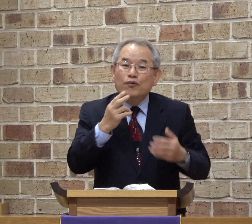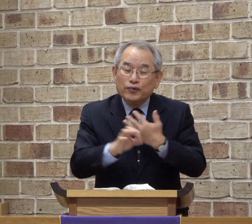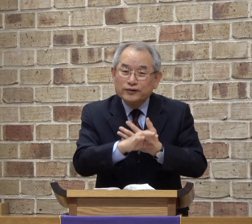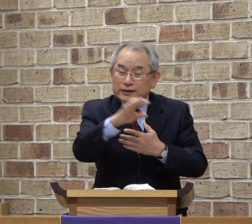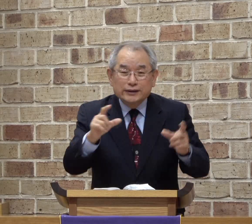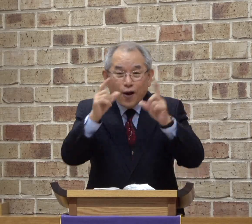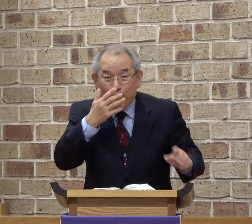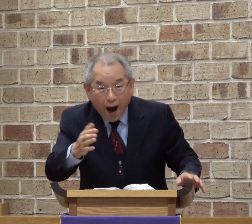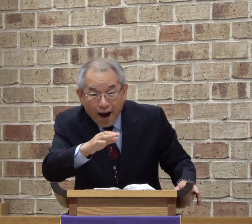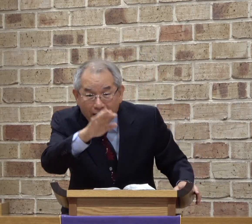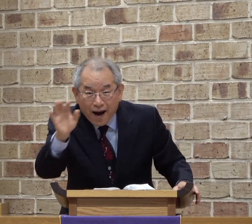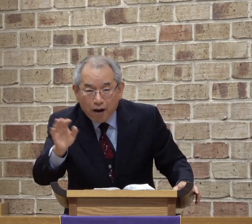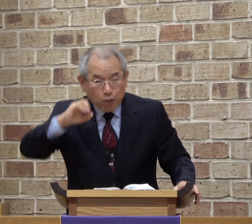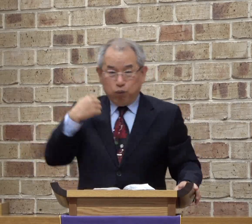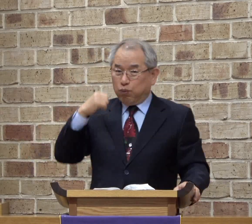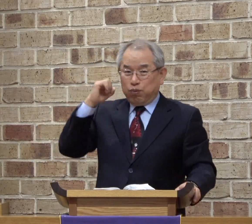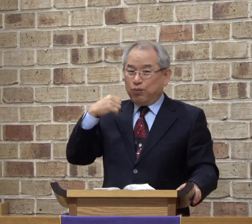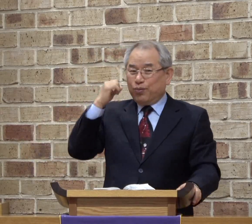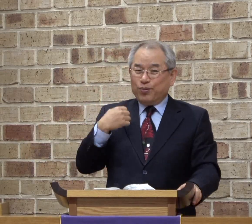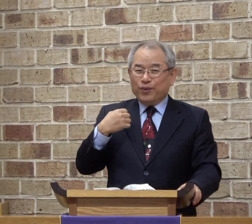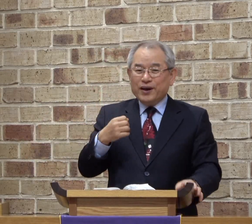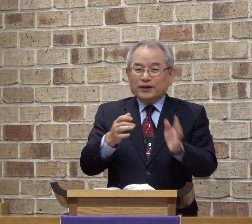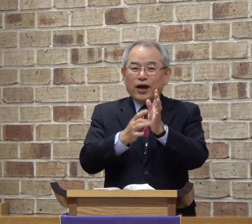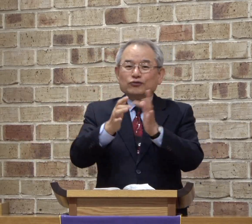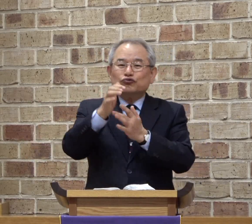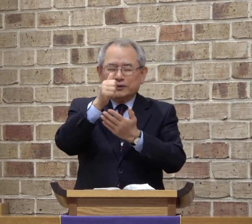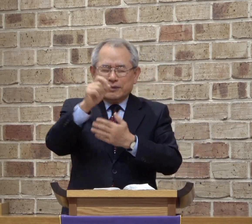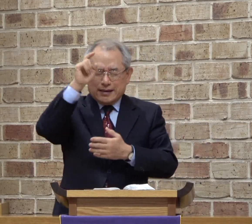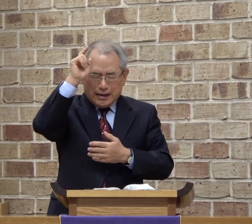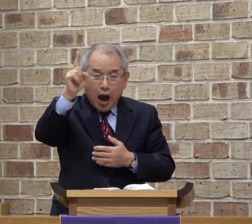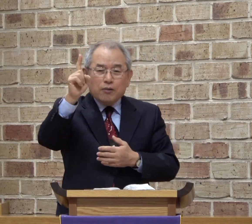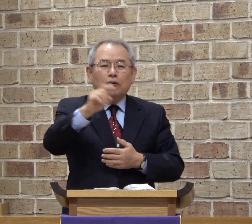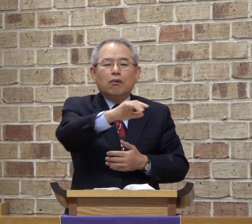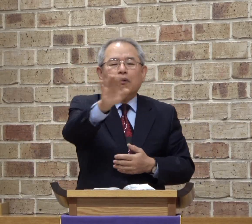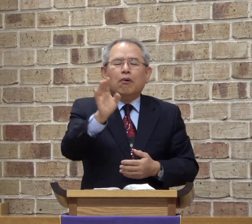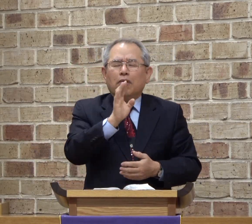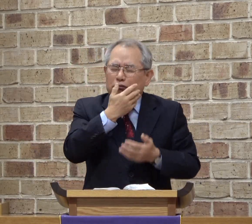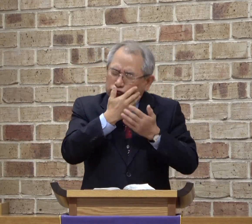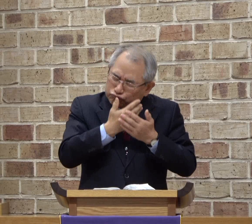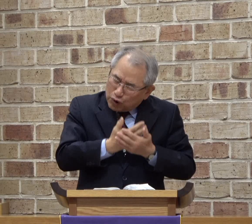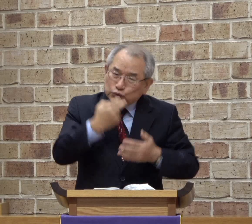바로 우리의 선물은 예수 그리스도이십니다.